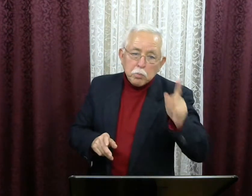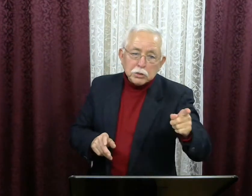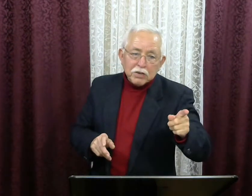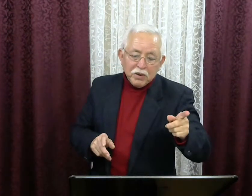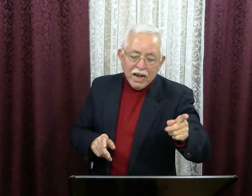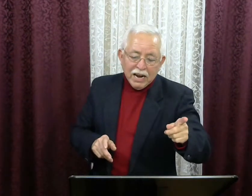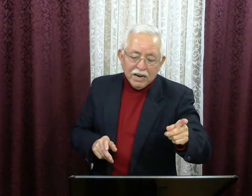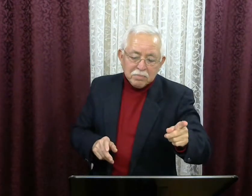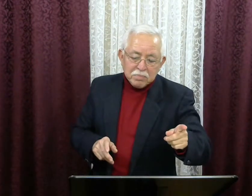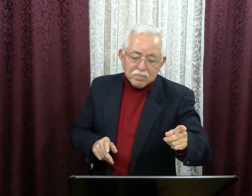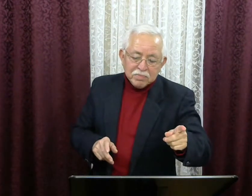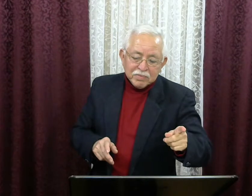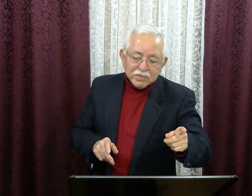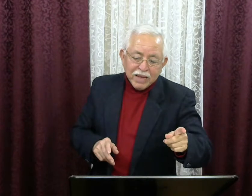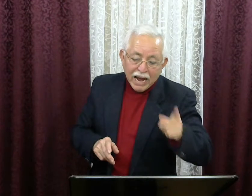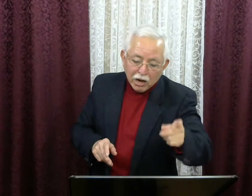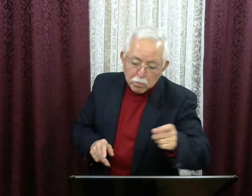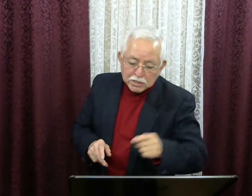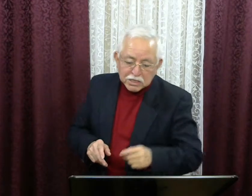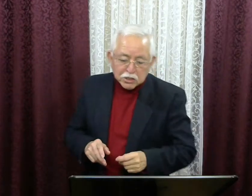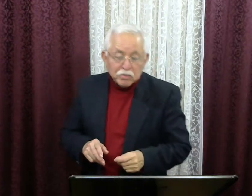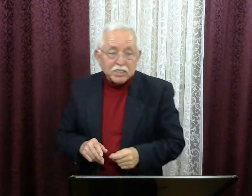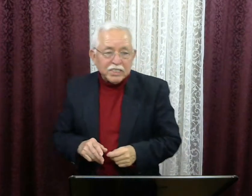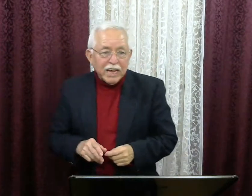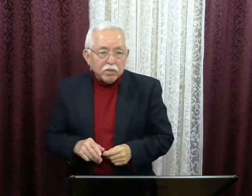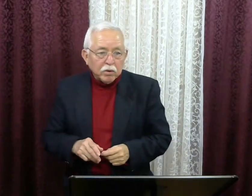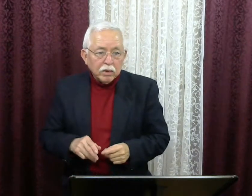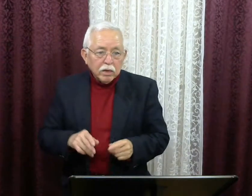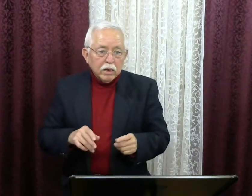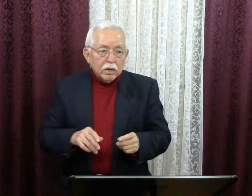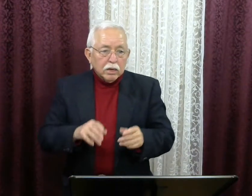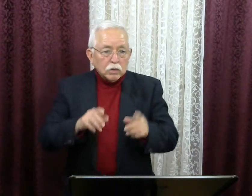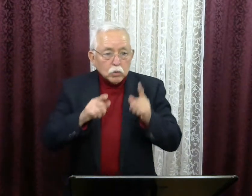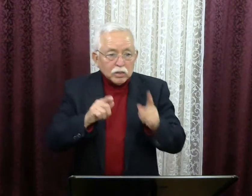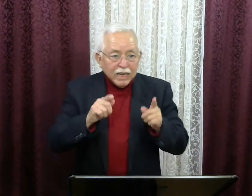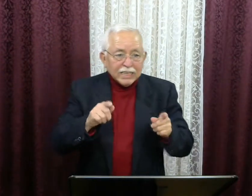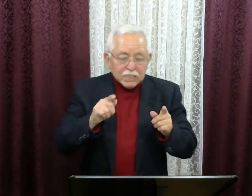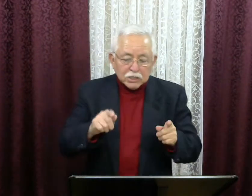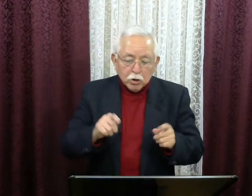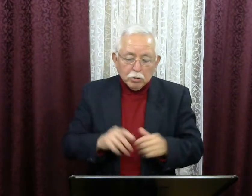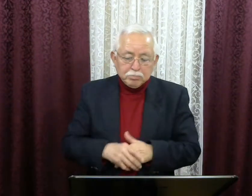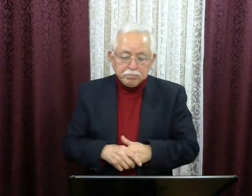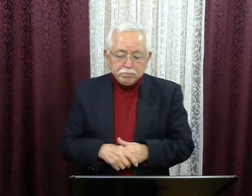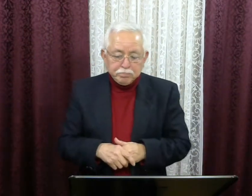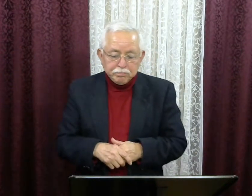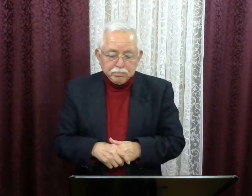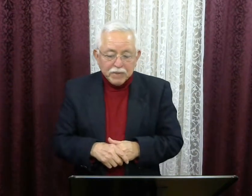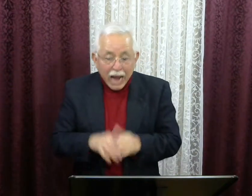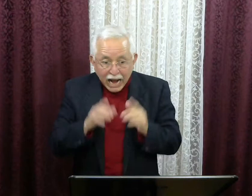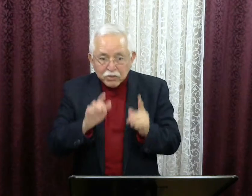puse final a la conversación diciendo, tú tienes razón. Hay un